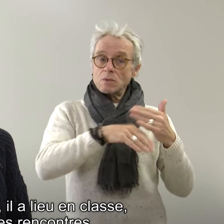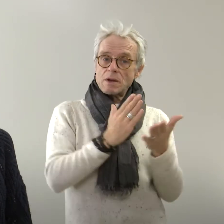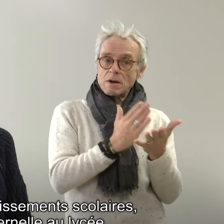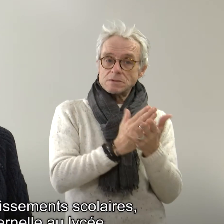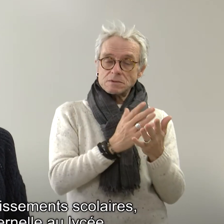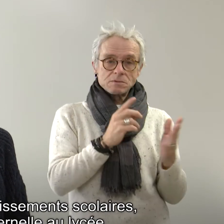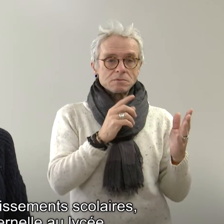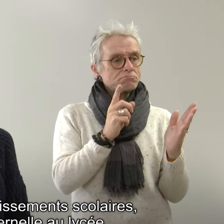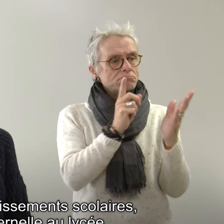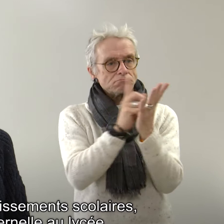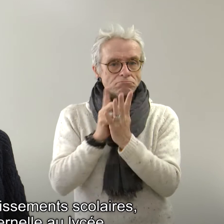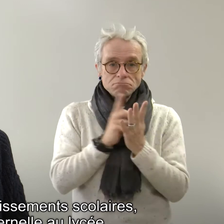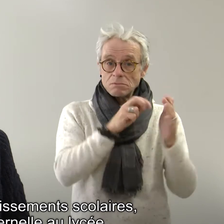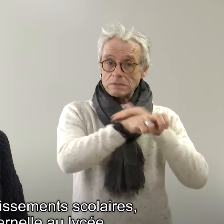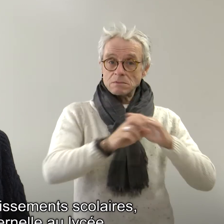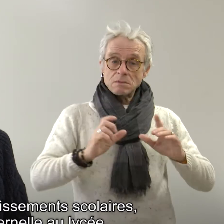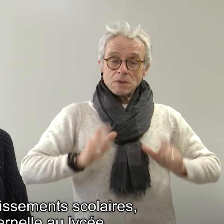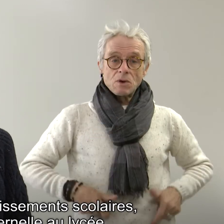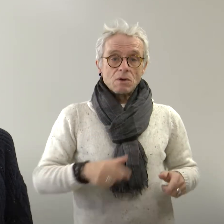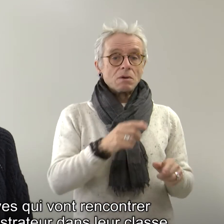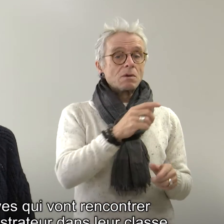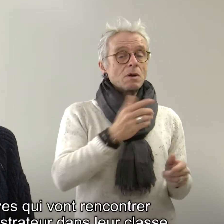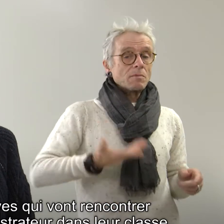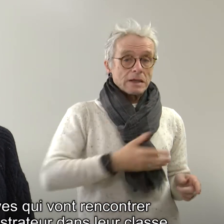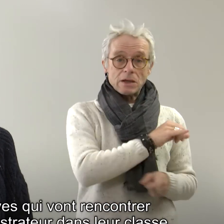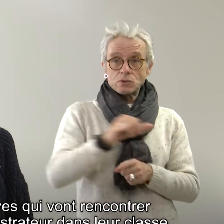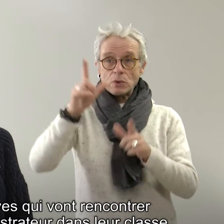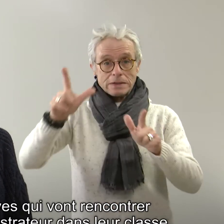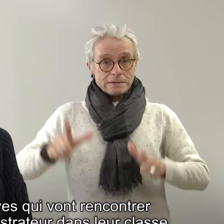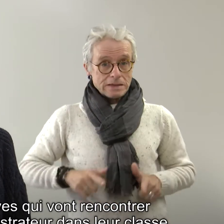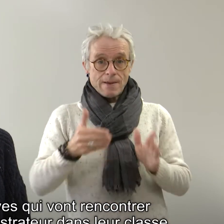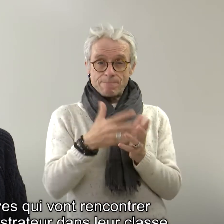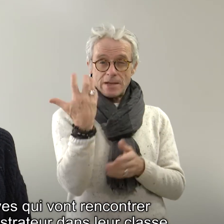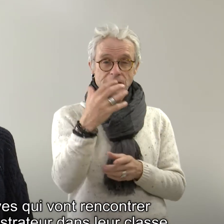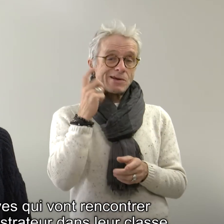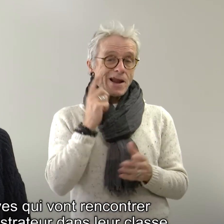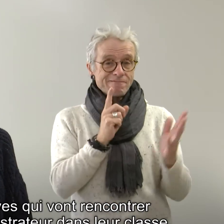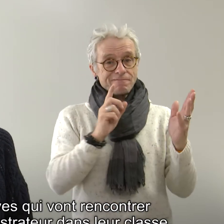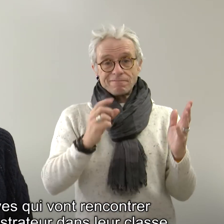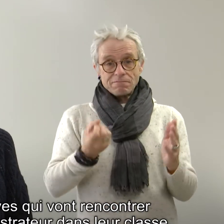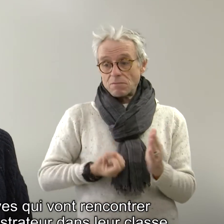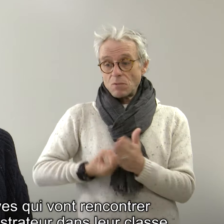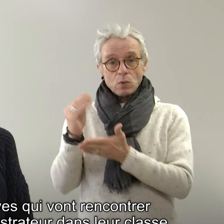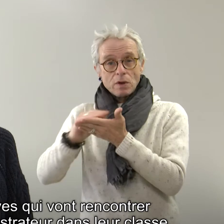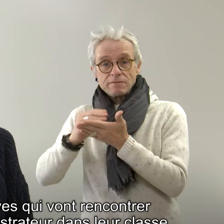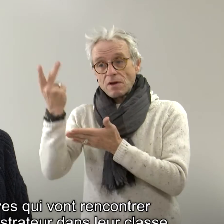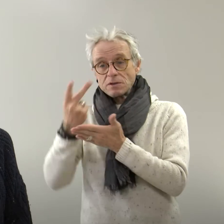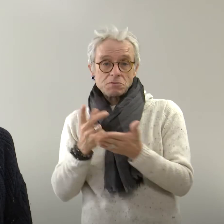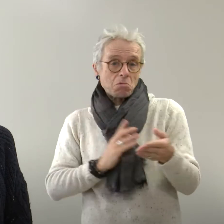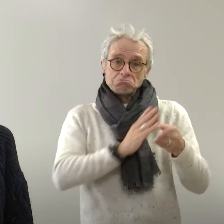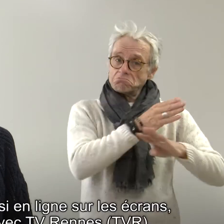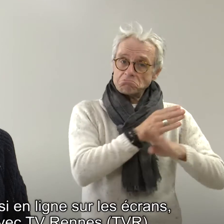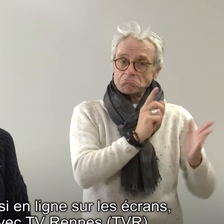dans les établissements scolaires de la maternelle au lycée donc c'est cette année 1500 élèves qui vont rencontrer un auteur ou un illustrateur dans leur classe